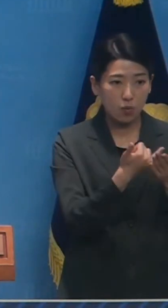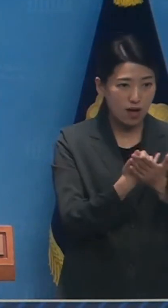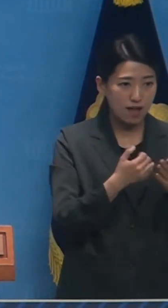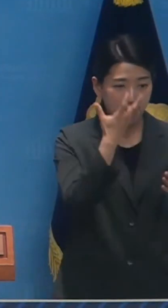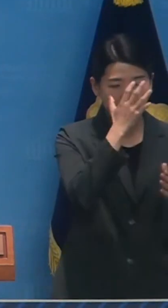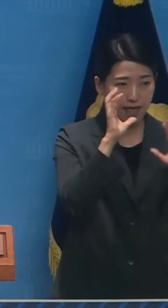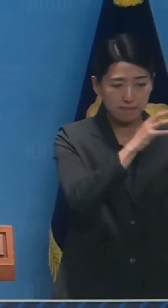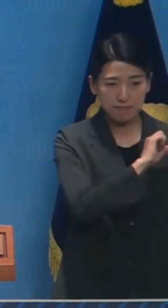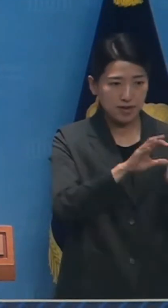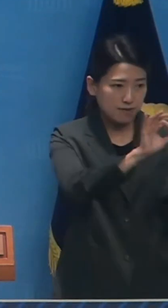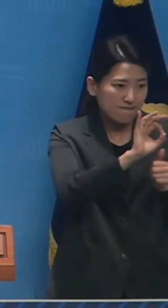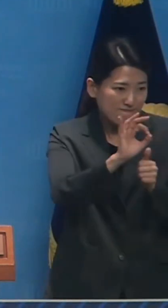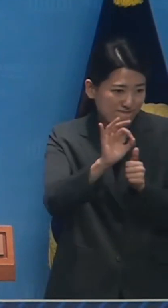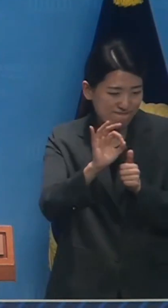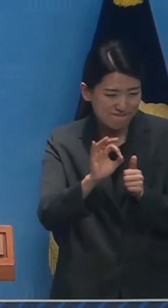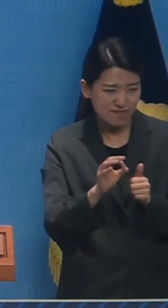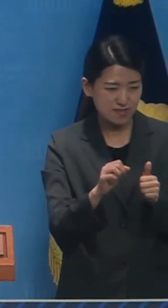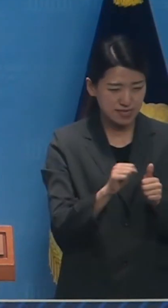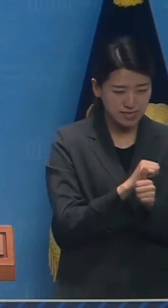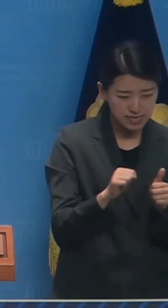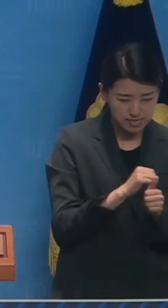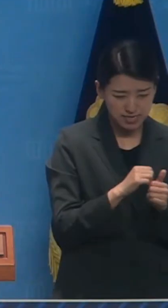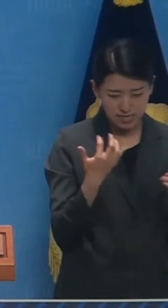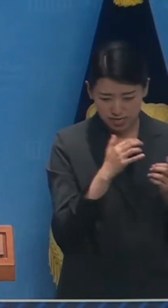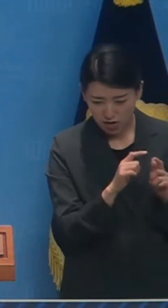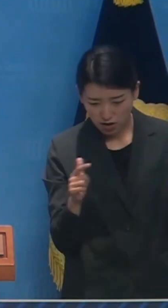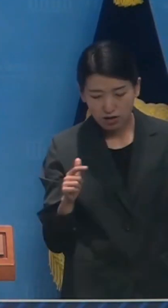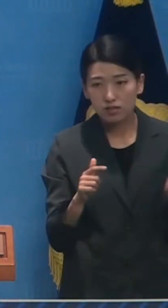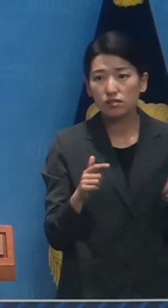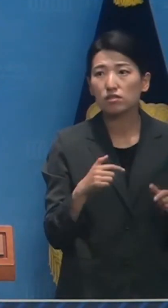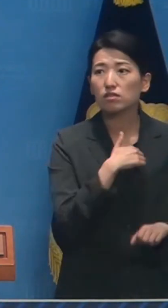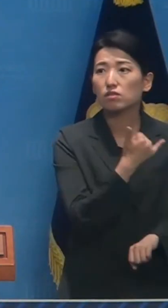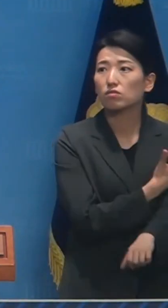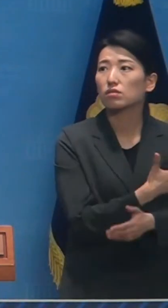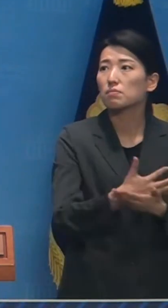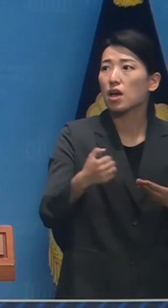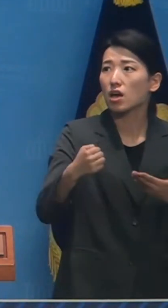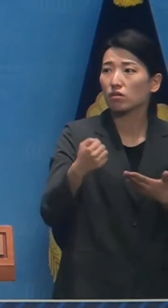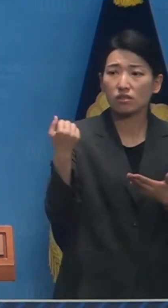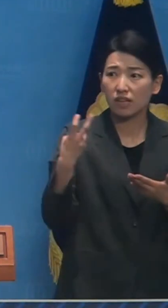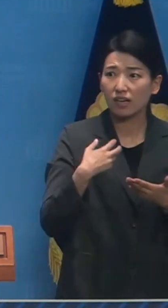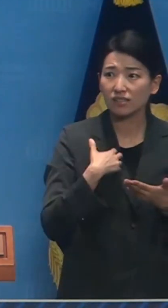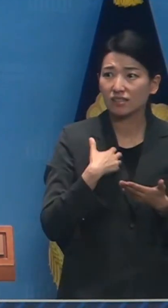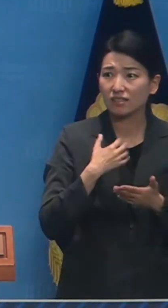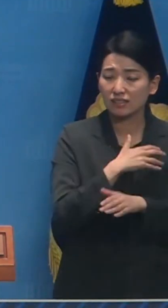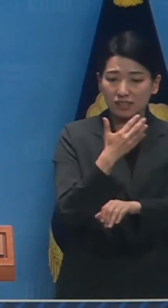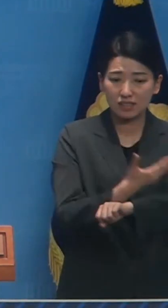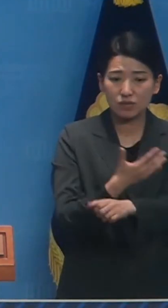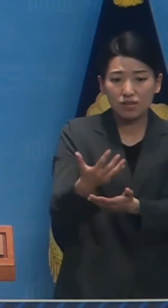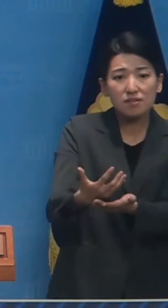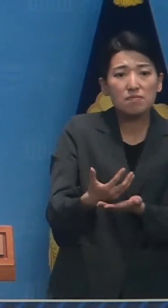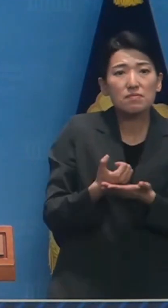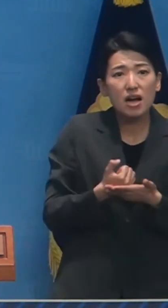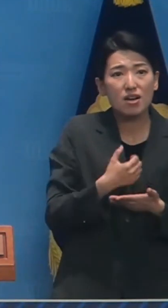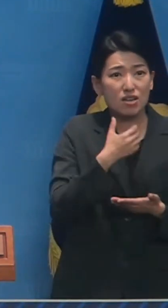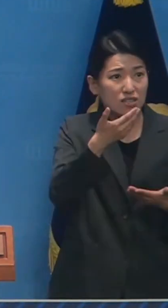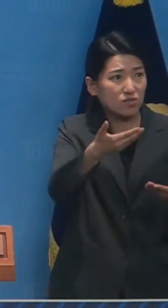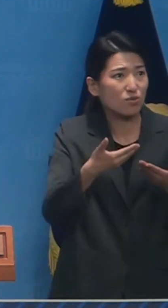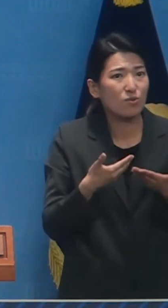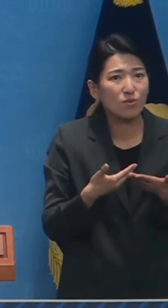생존자 등의 빼앗긴 역사를 회복하고, 그를 통하여 국리 민복을 강화하고자 하는 행동하는